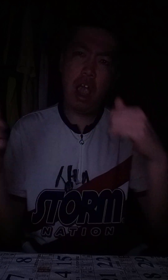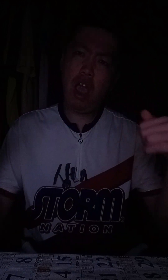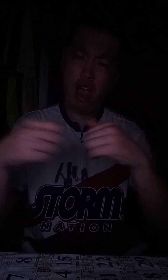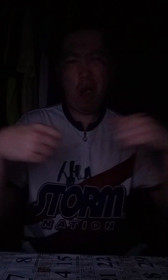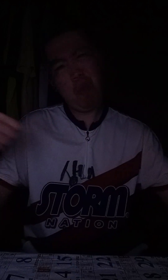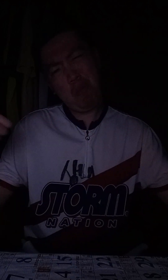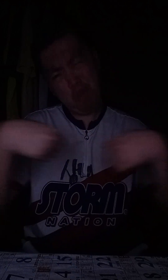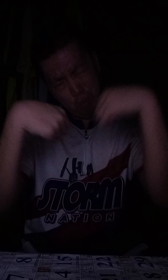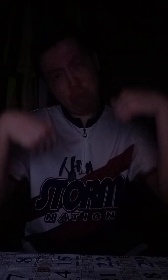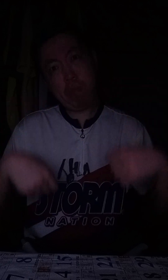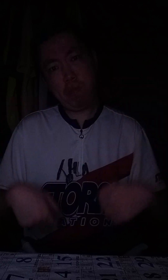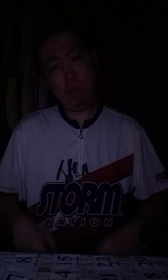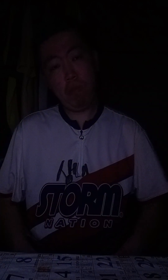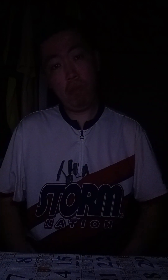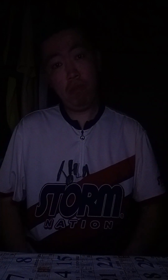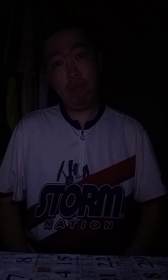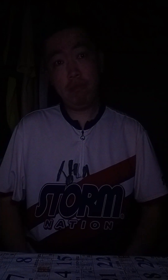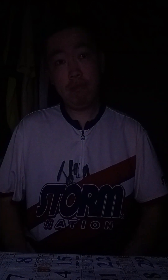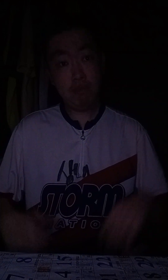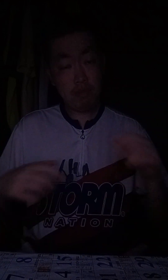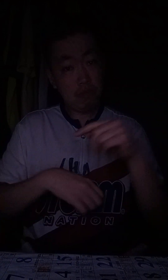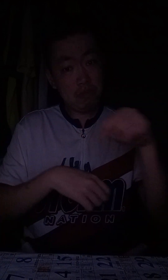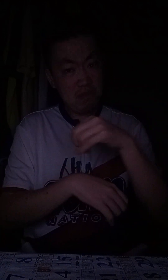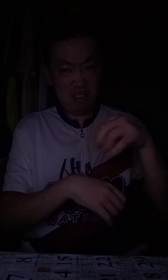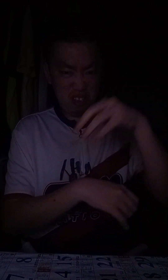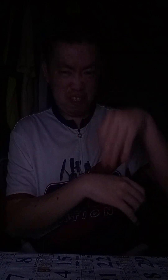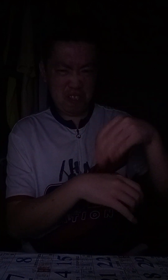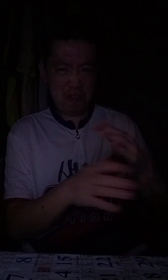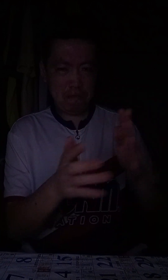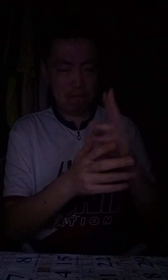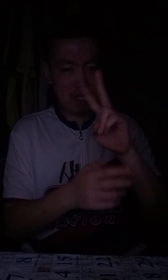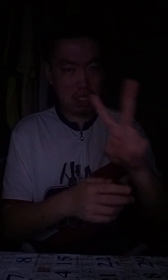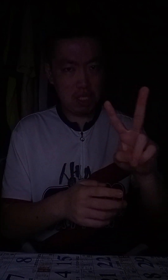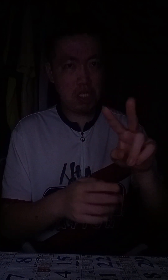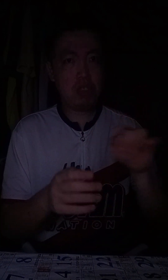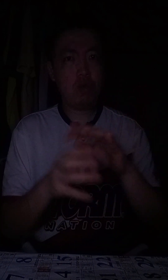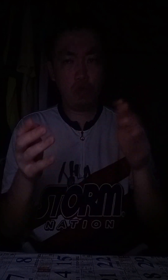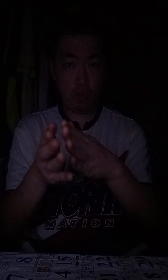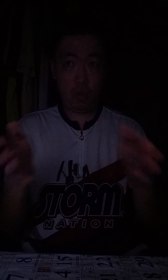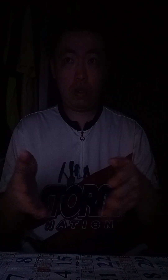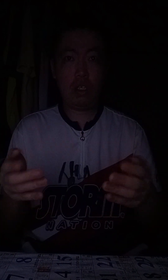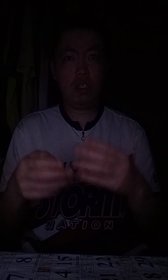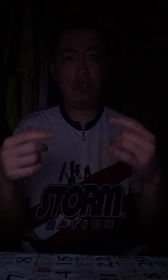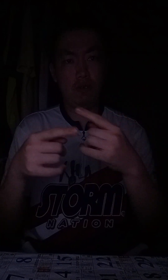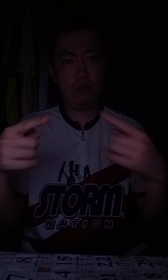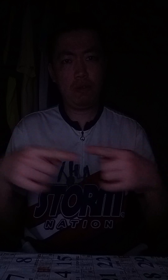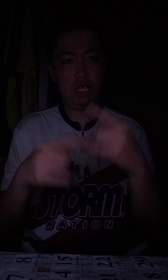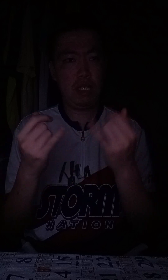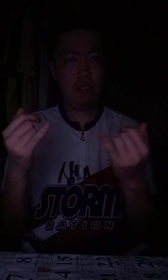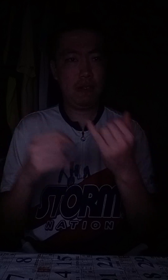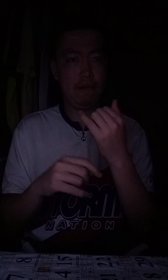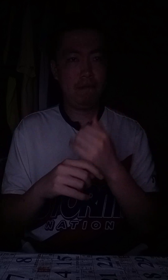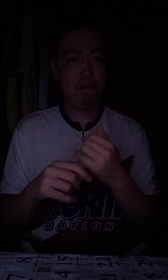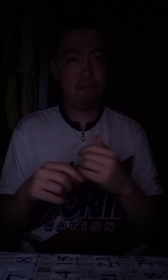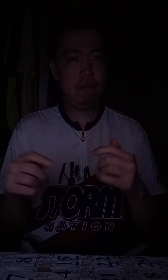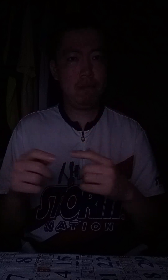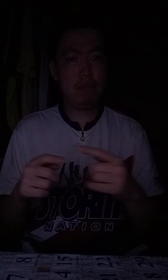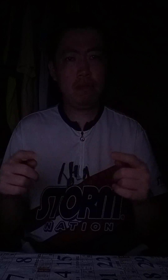당했습니다. 사고 장소는 왕복 2차로 보행자 통행이 금지된 곳입니다. 경찰 조사